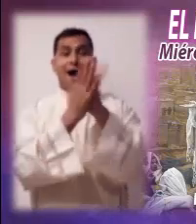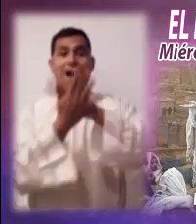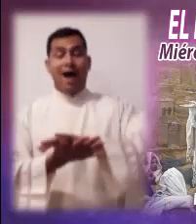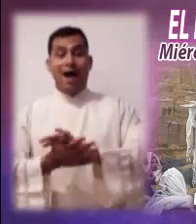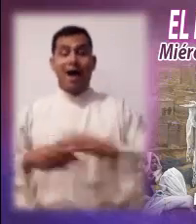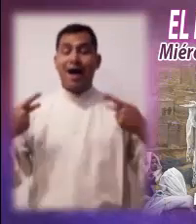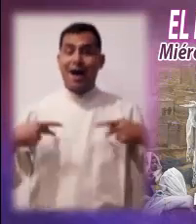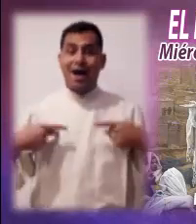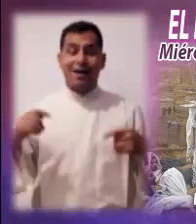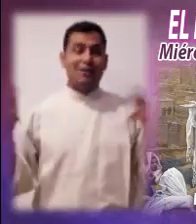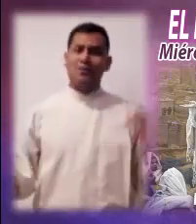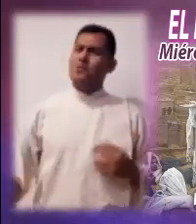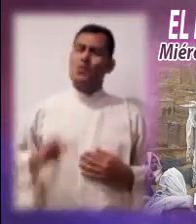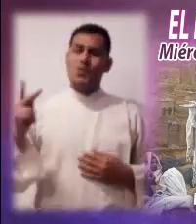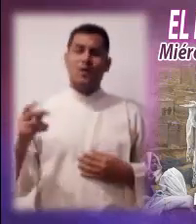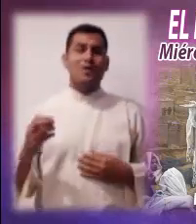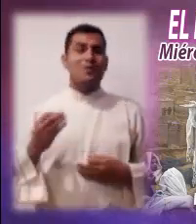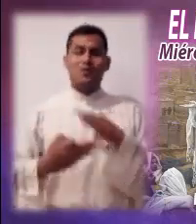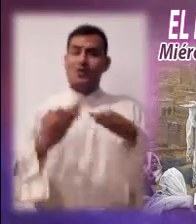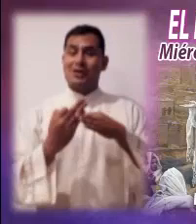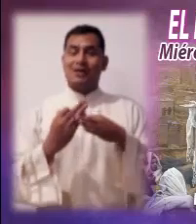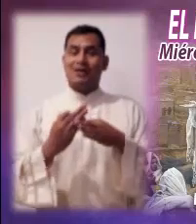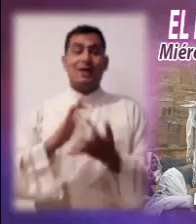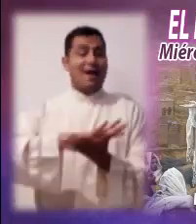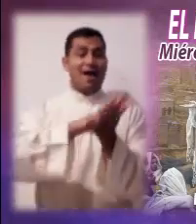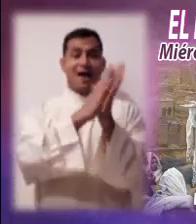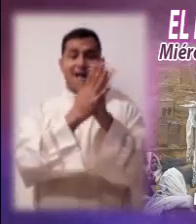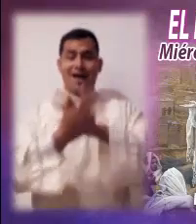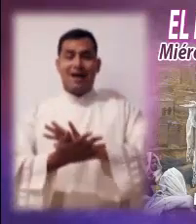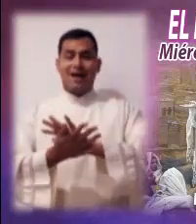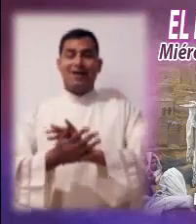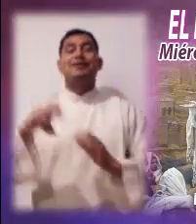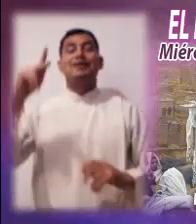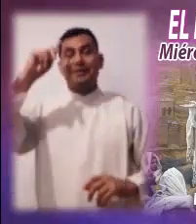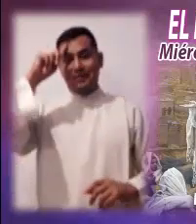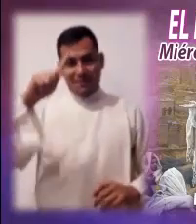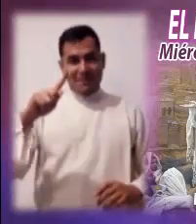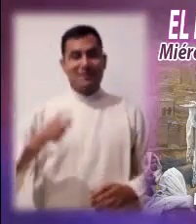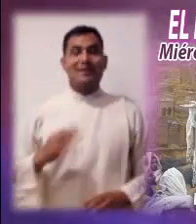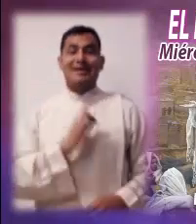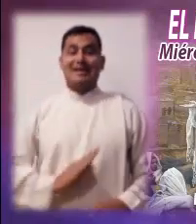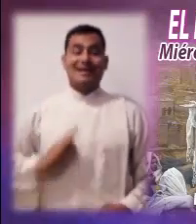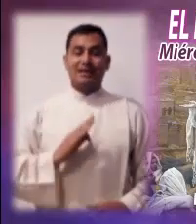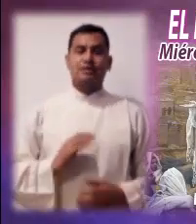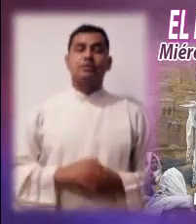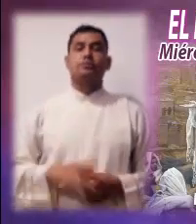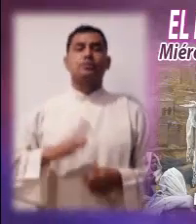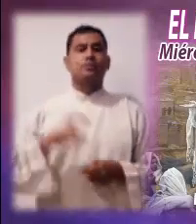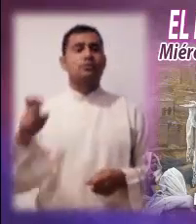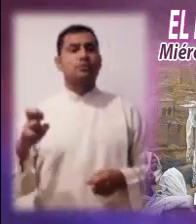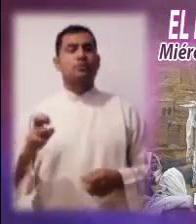mismo. No viene a abolir la ley ni los profetas, sino todo lo